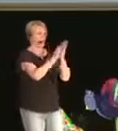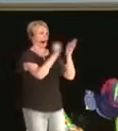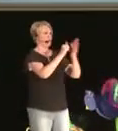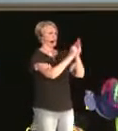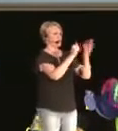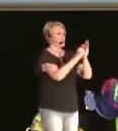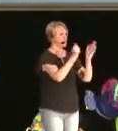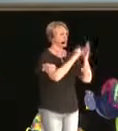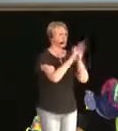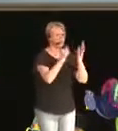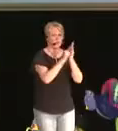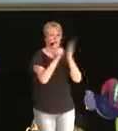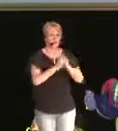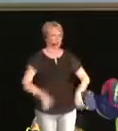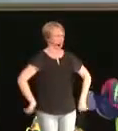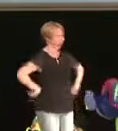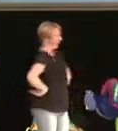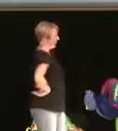Il toque, bien sûr, toc, toc, toc! Oh!